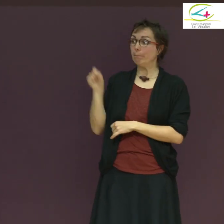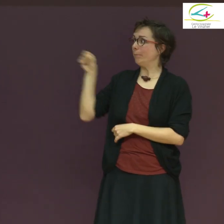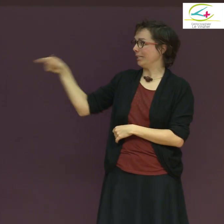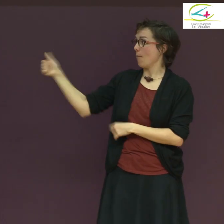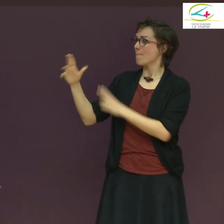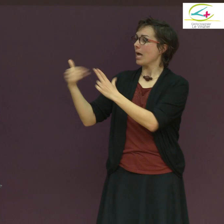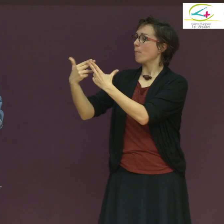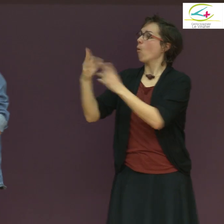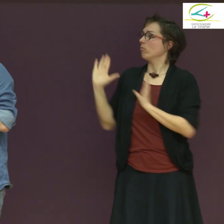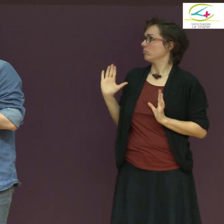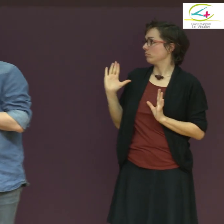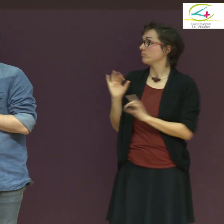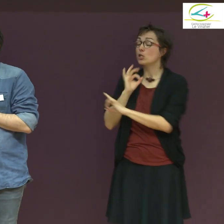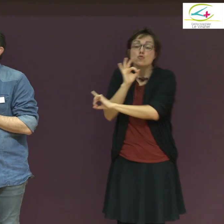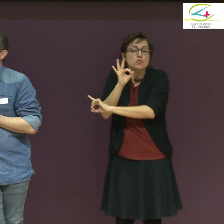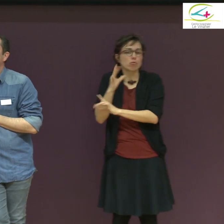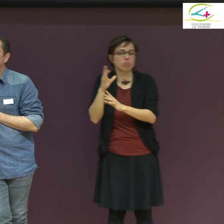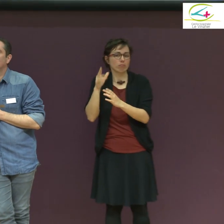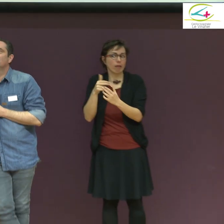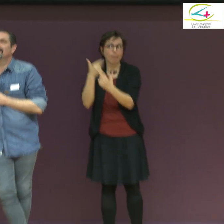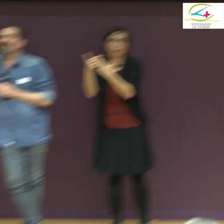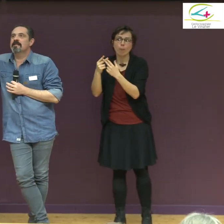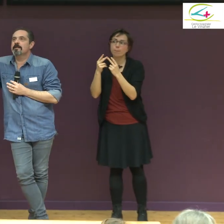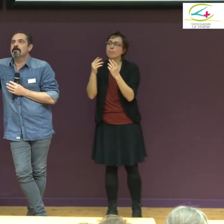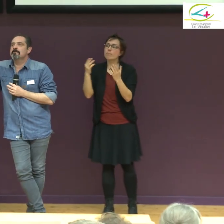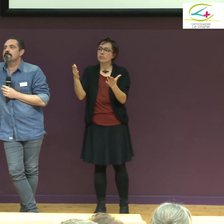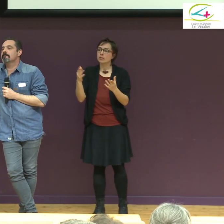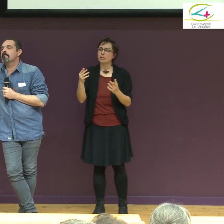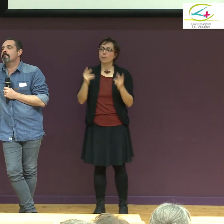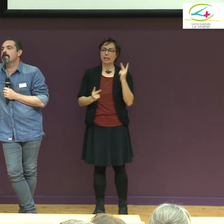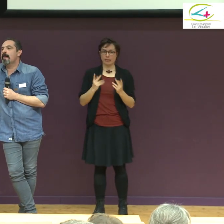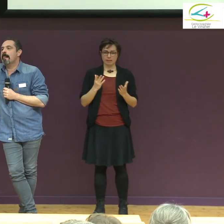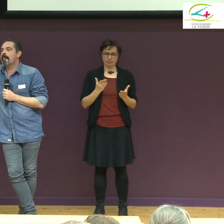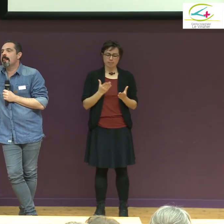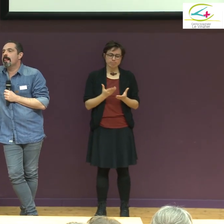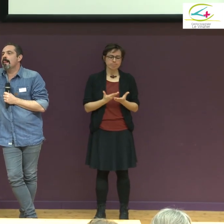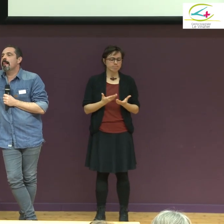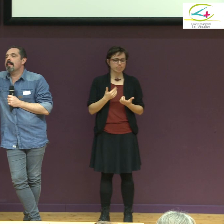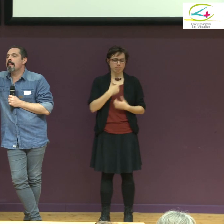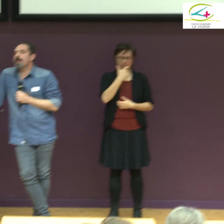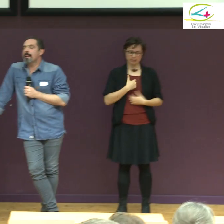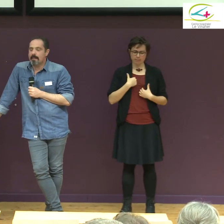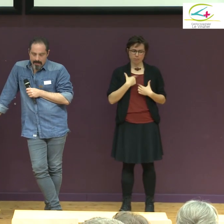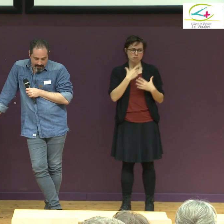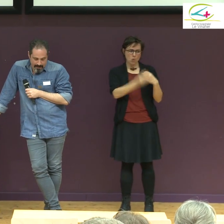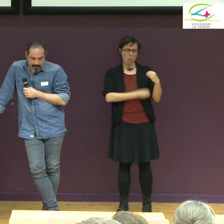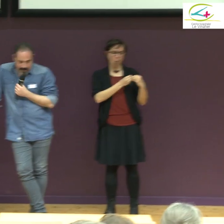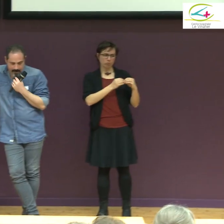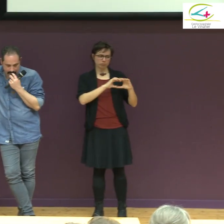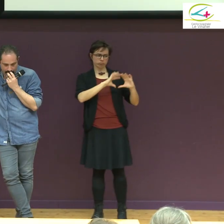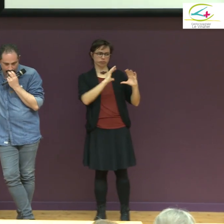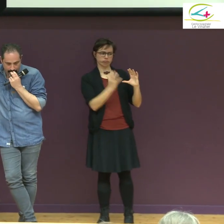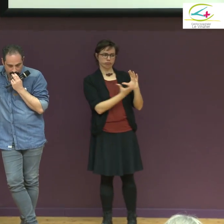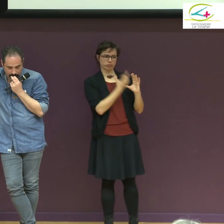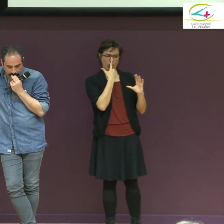pas. C'est ce que je voulais dire, j'allais répondre sur cette idée, peut-être celui qui se rend compte à quel point le monde n'est pas fait pour être un